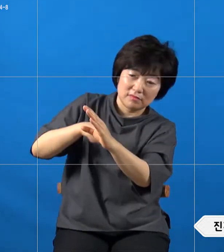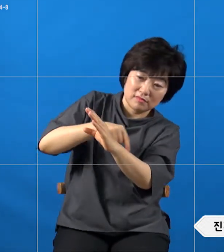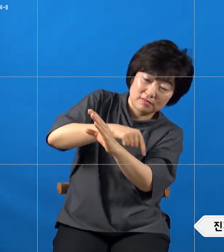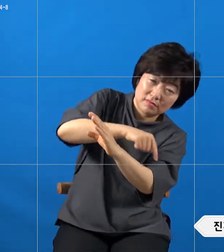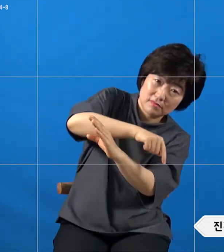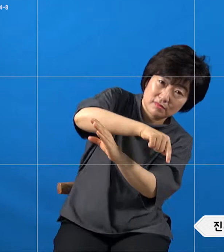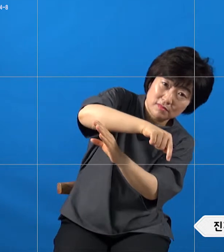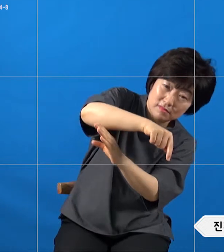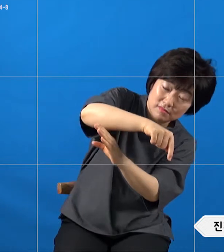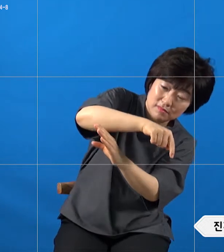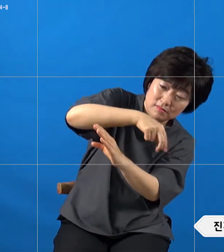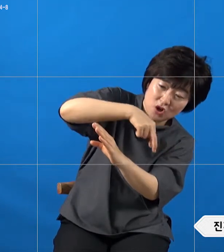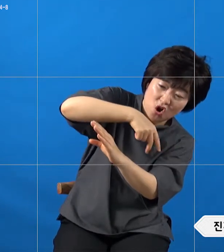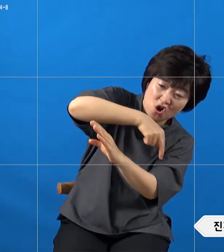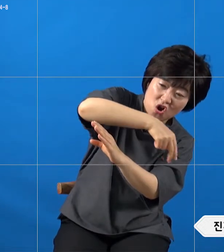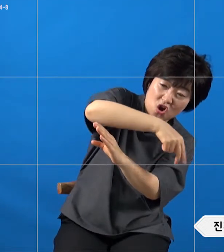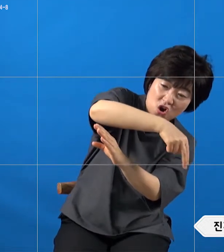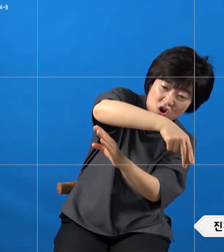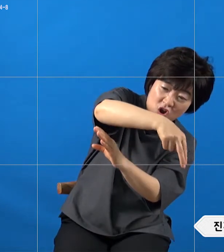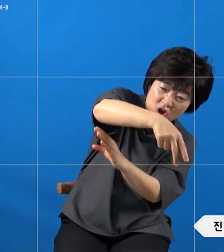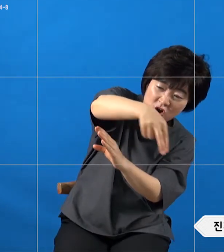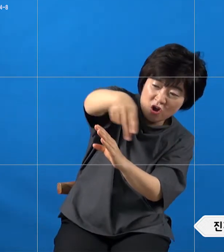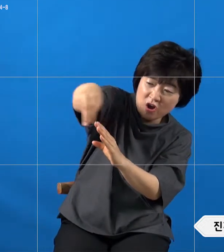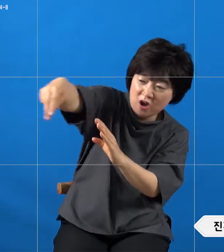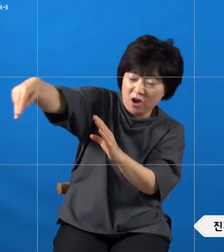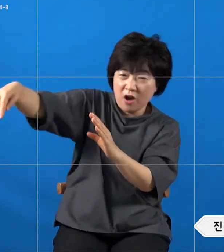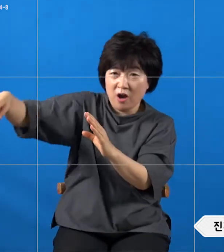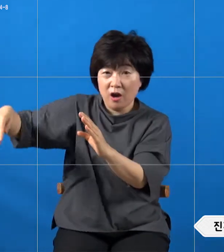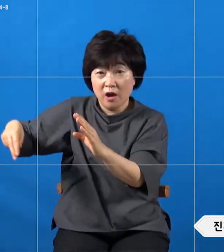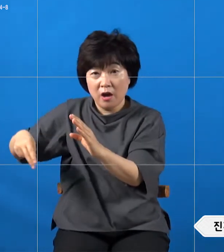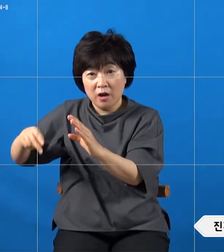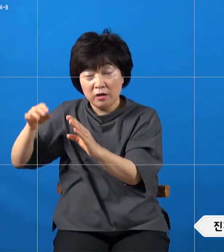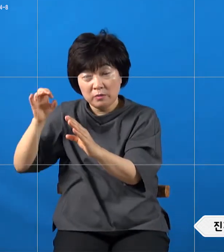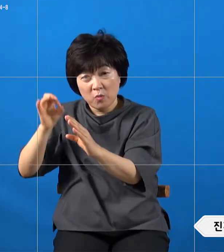그 뒤편에 옆으로 그렇게